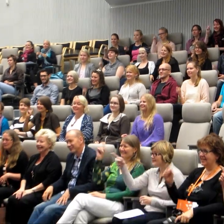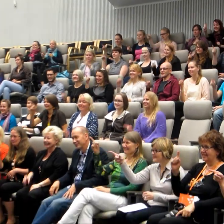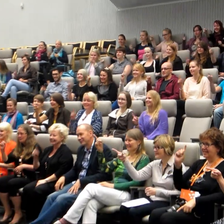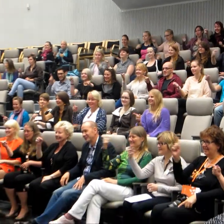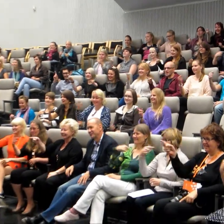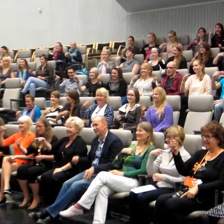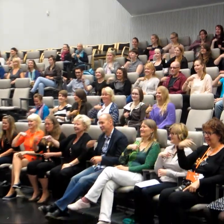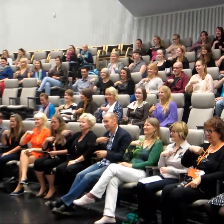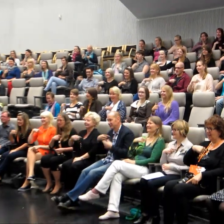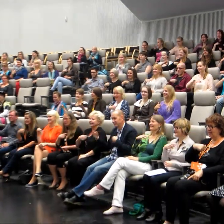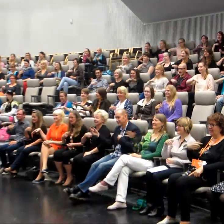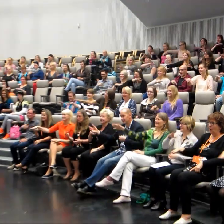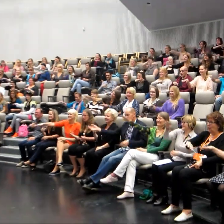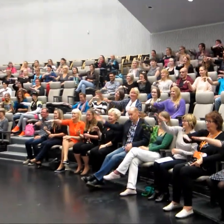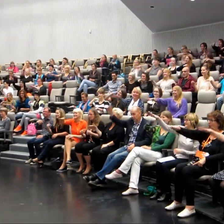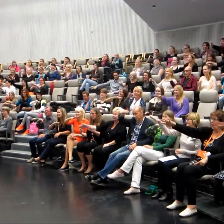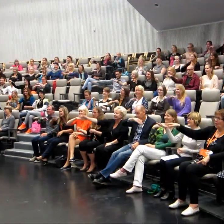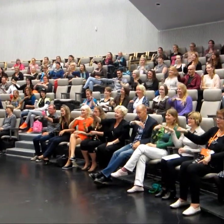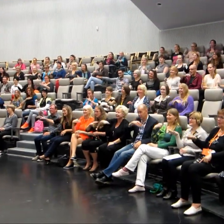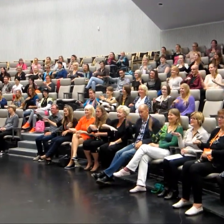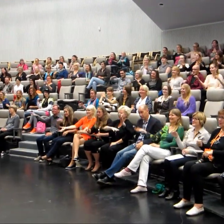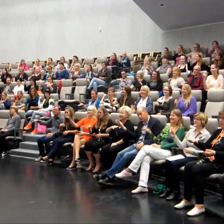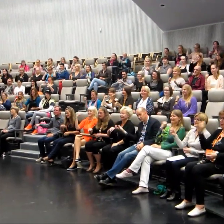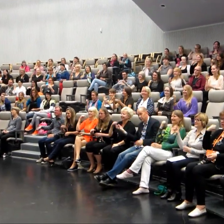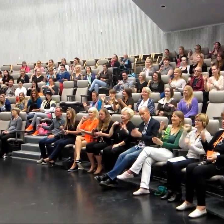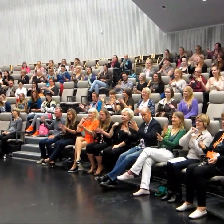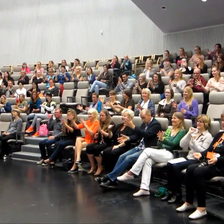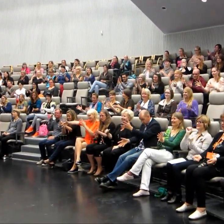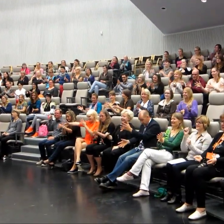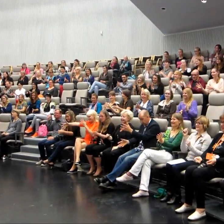Sinä, minä, kaikki viitto.